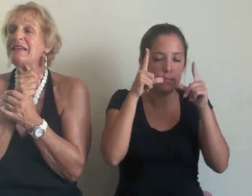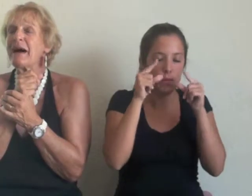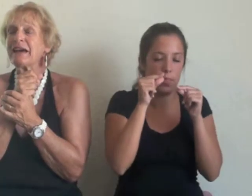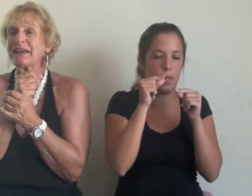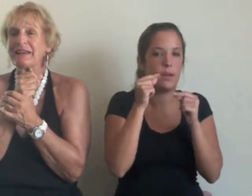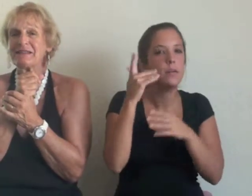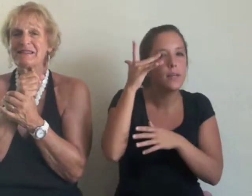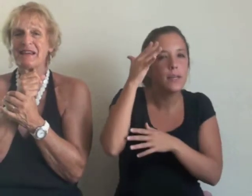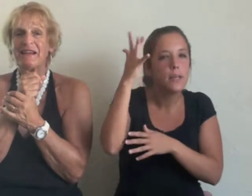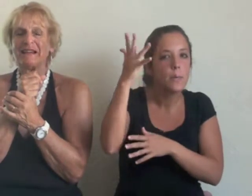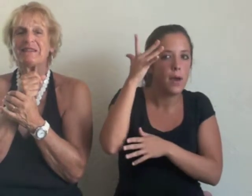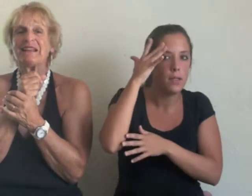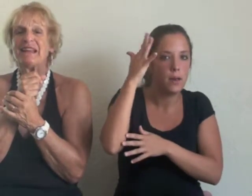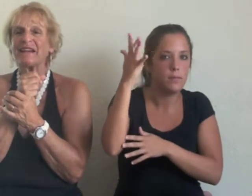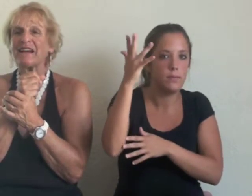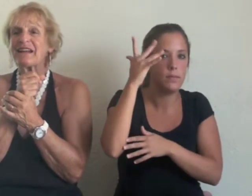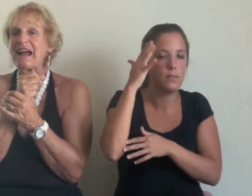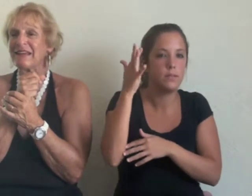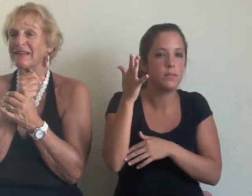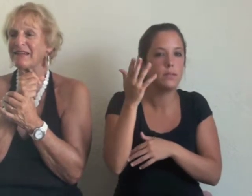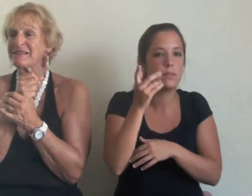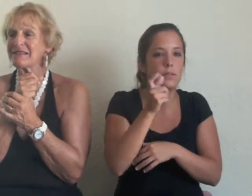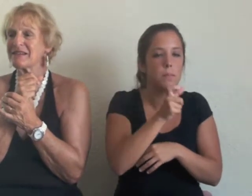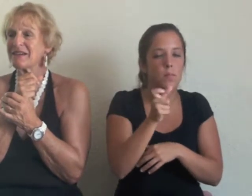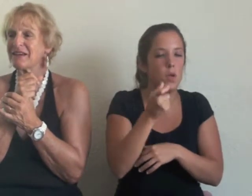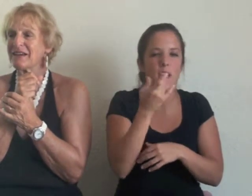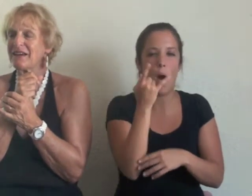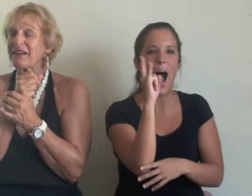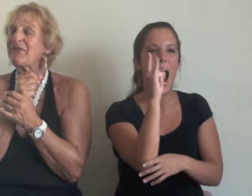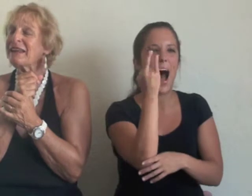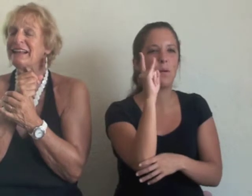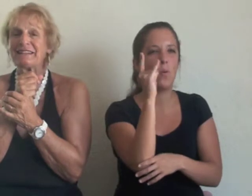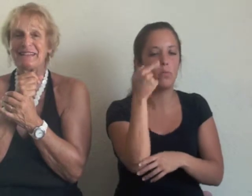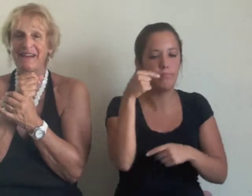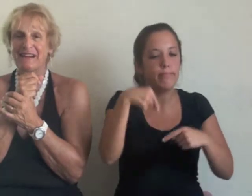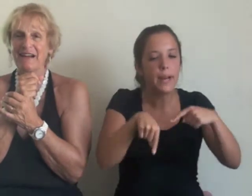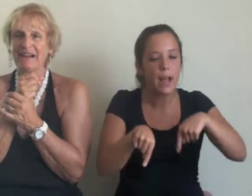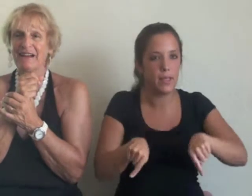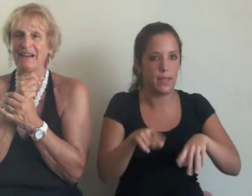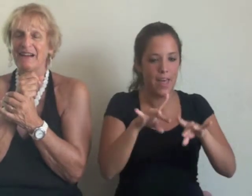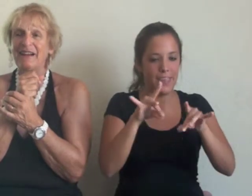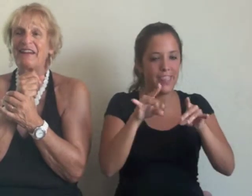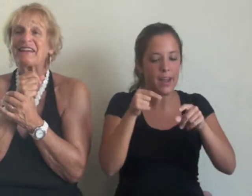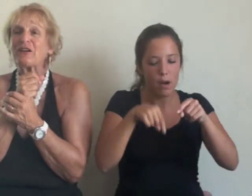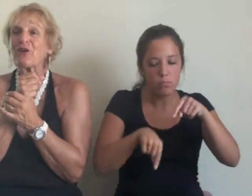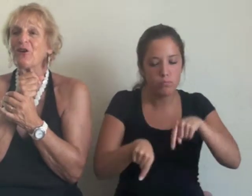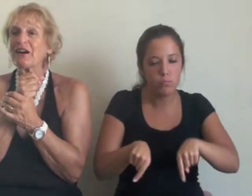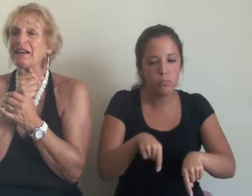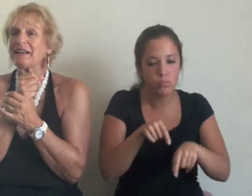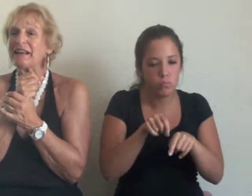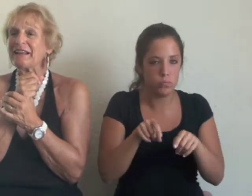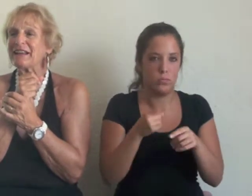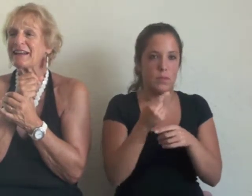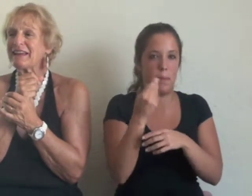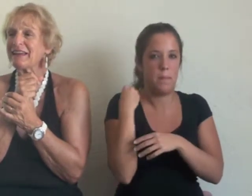E imagínense tener raíces que van en la tierra y